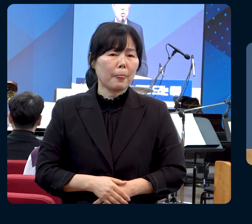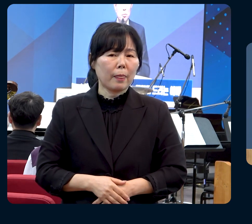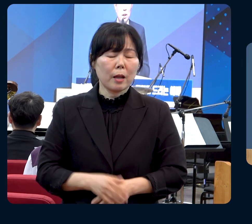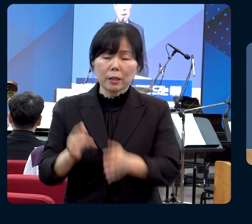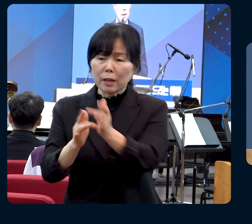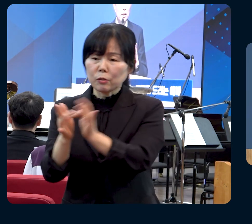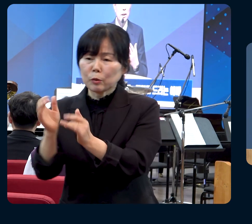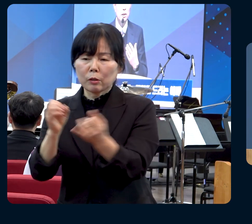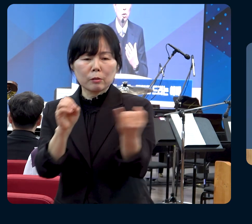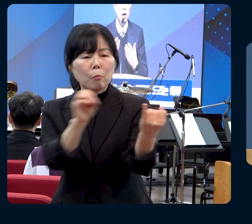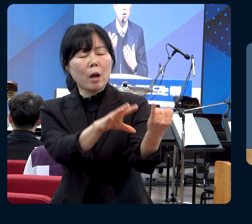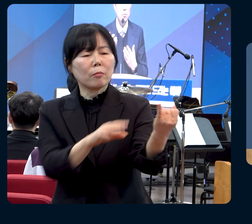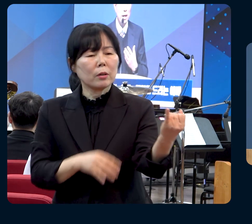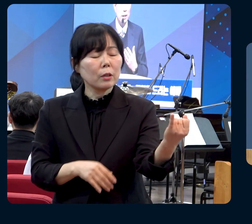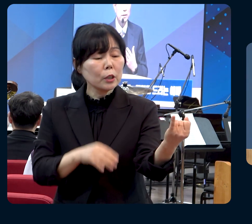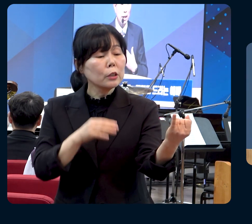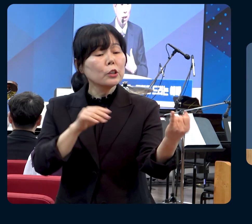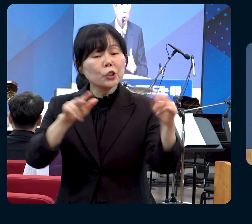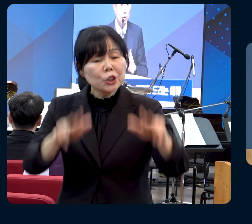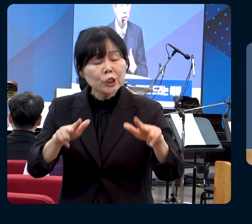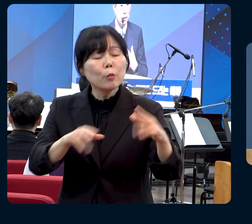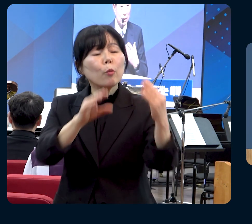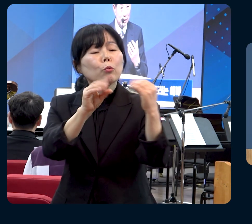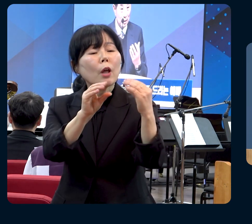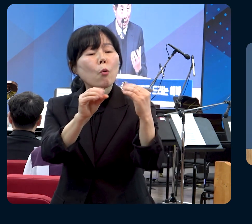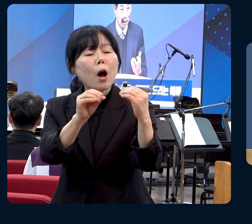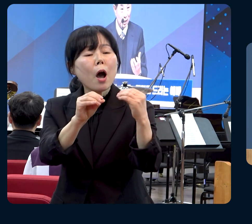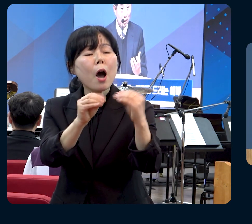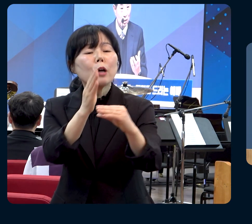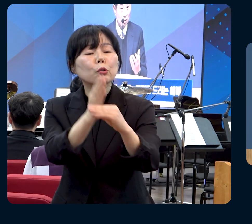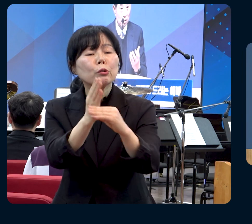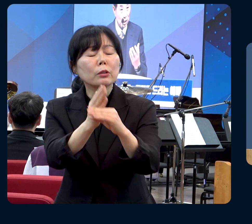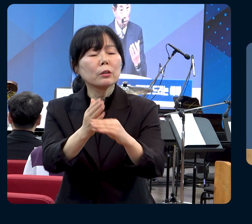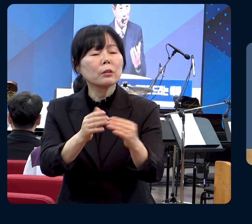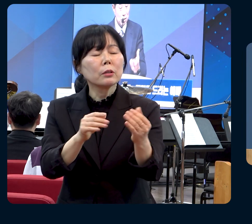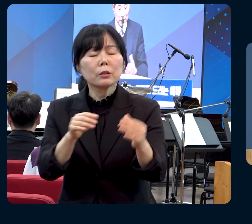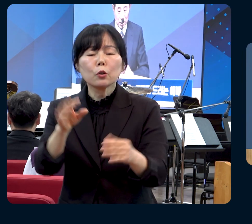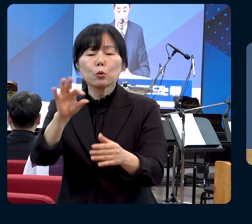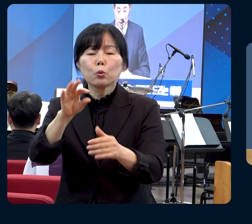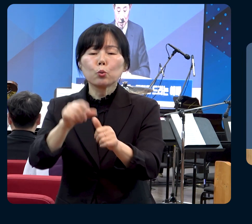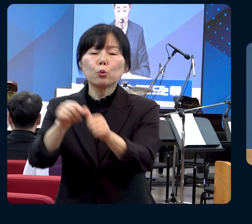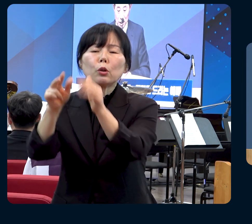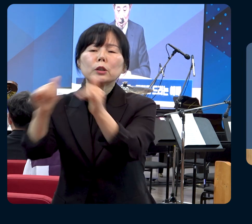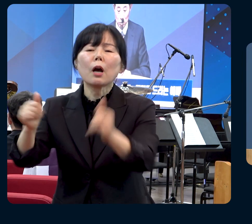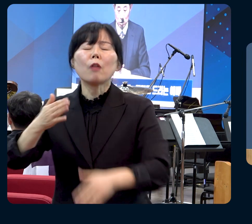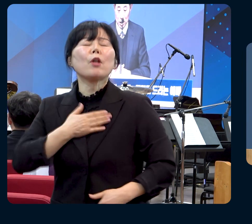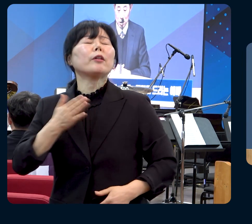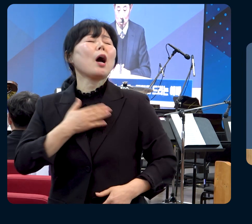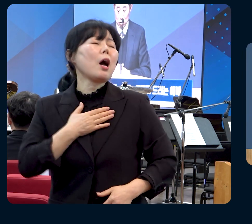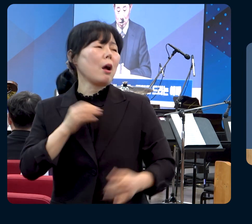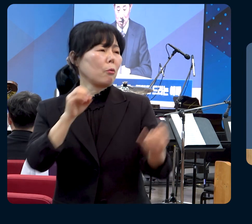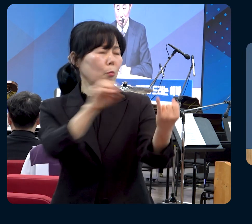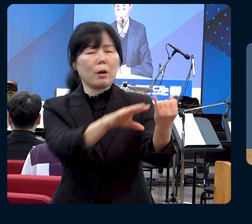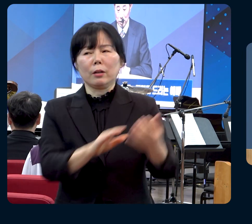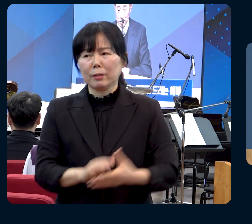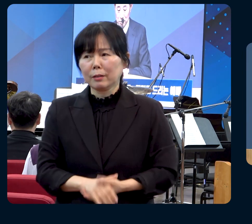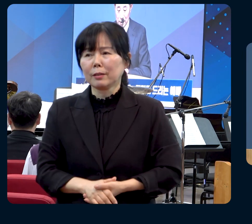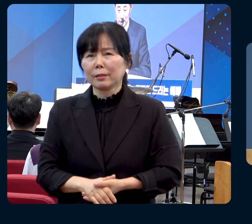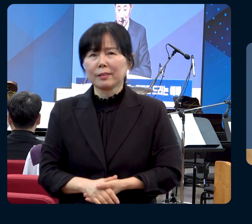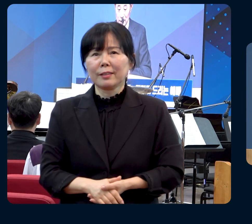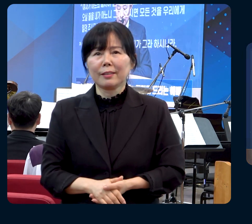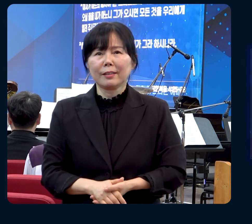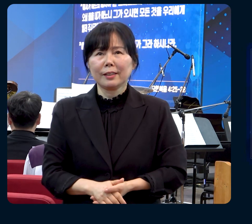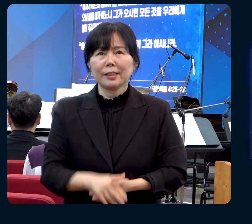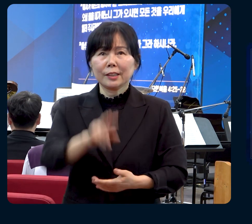그때 예수님이 너하고 말하는 내가 곧 그다 라고 말씀하시잖아요. 25절 26절